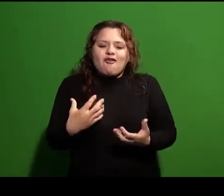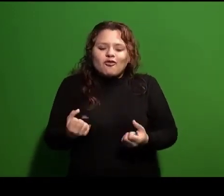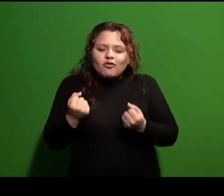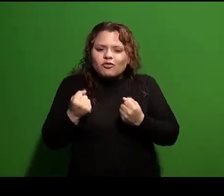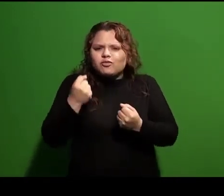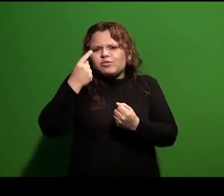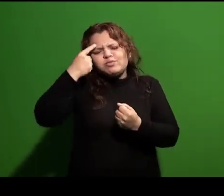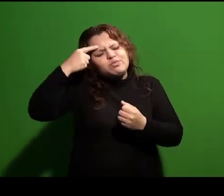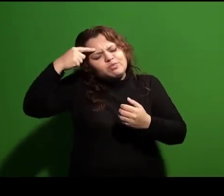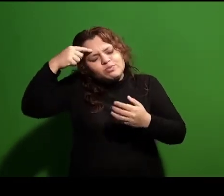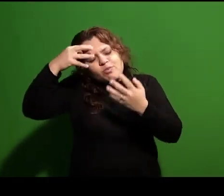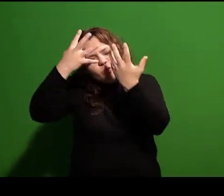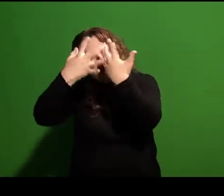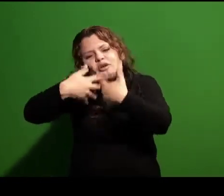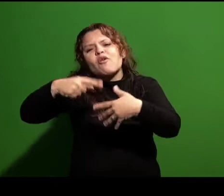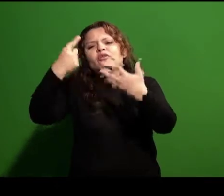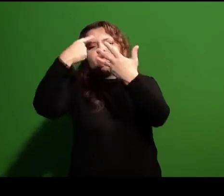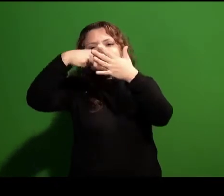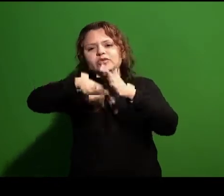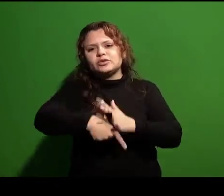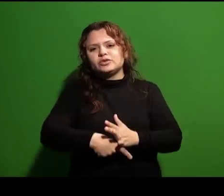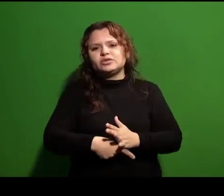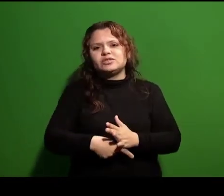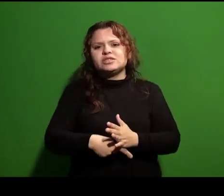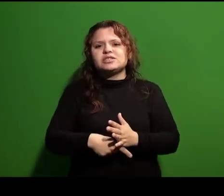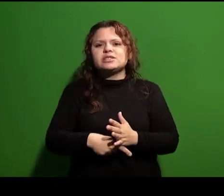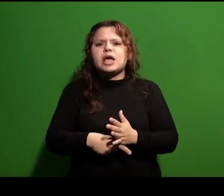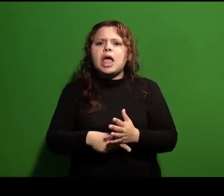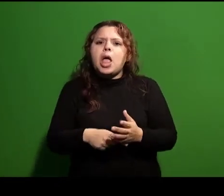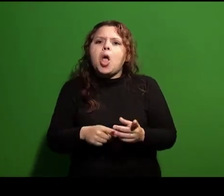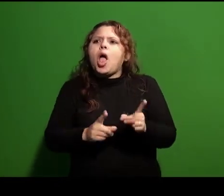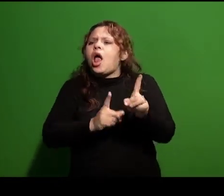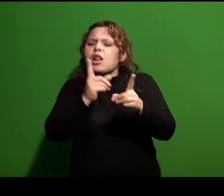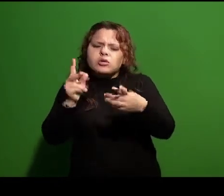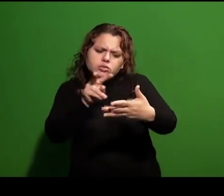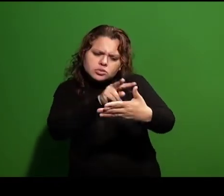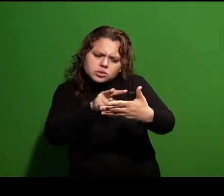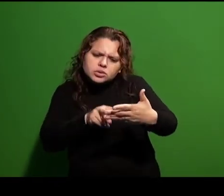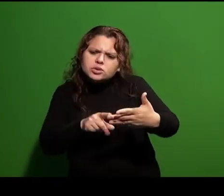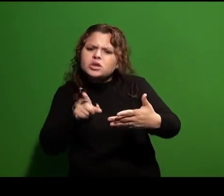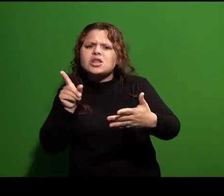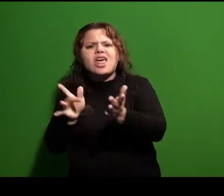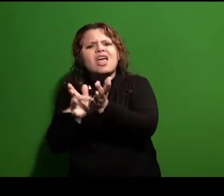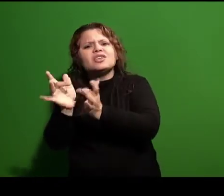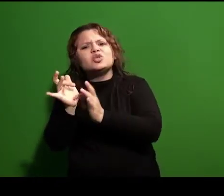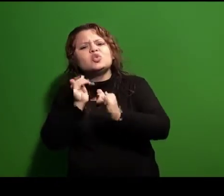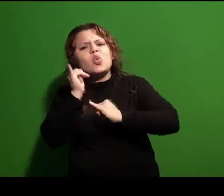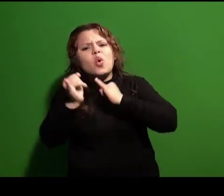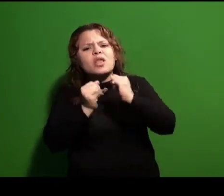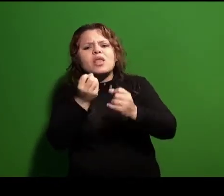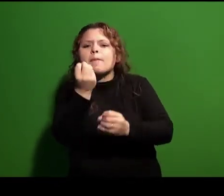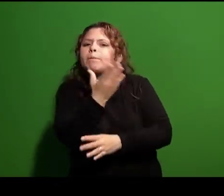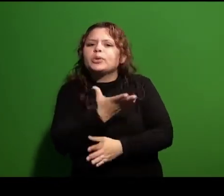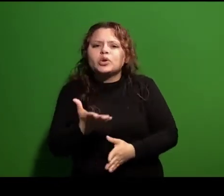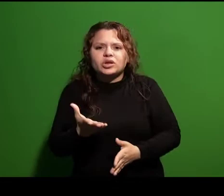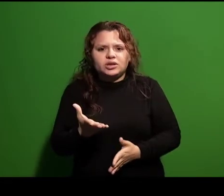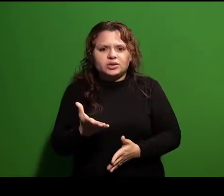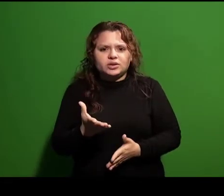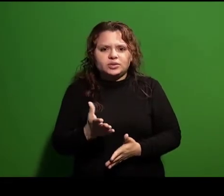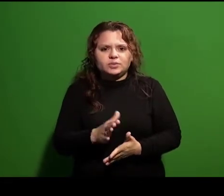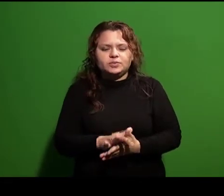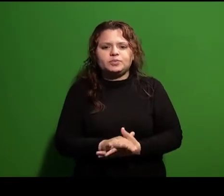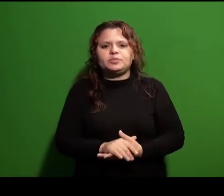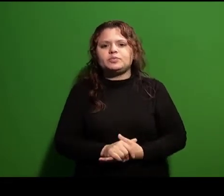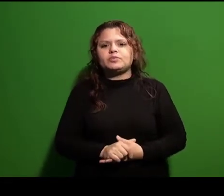de fuerte reprensión? ¿Con cuál de los 3 títulos de Jesús te identificas mejor personalmente y por